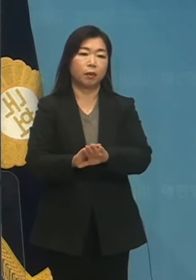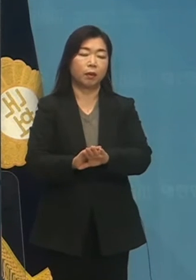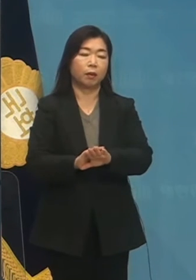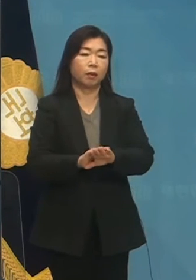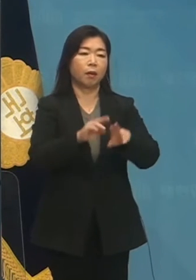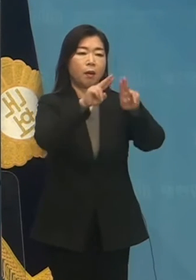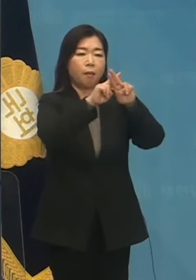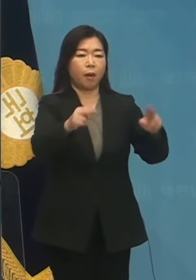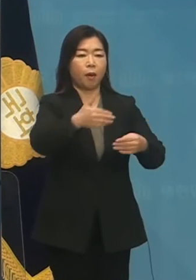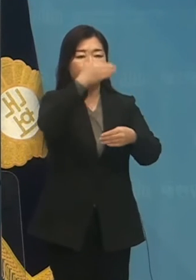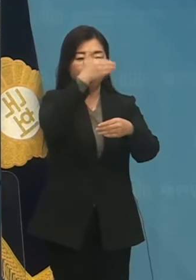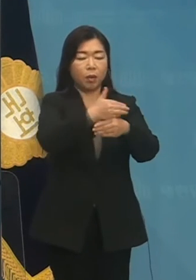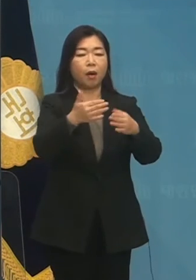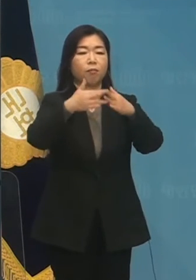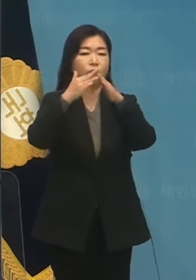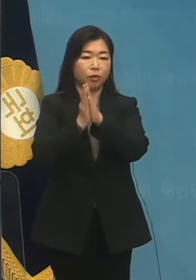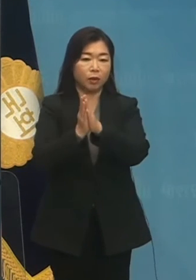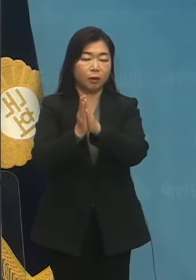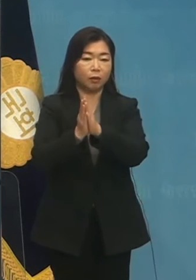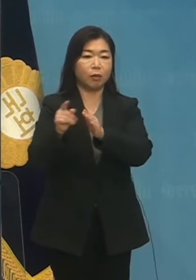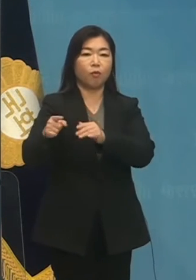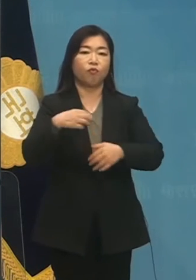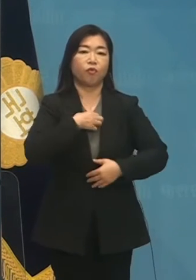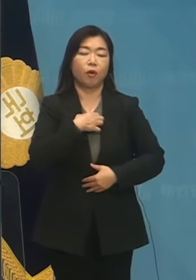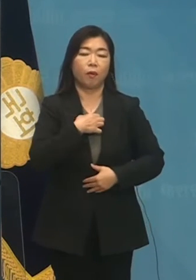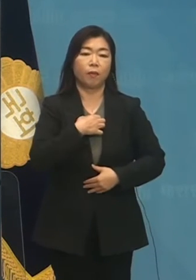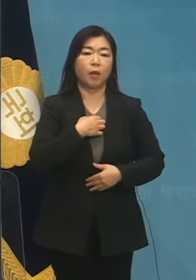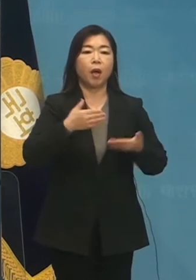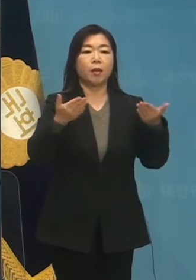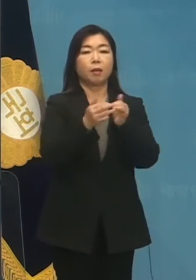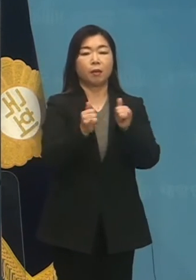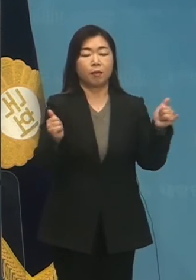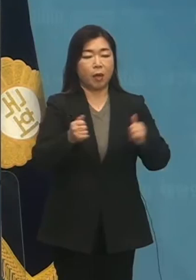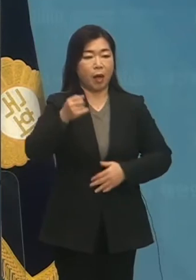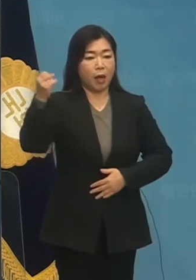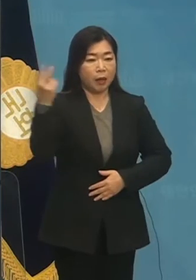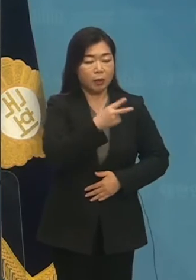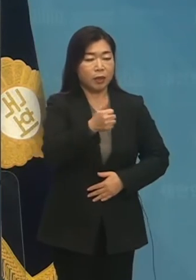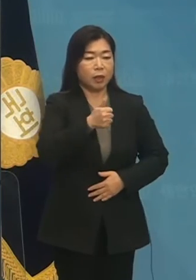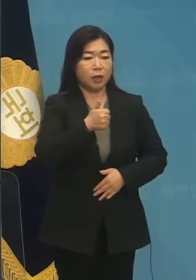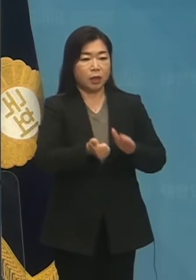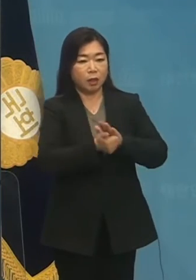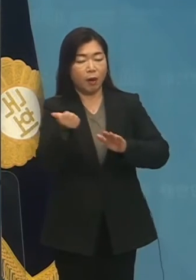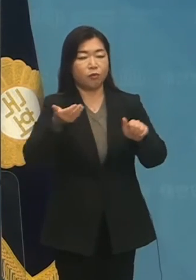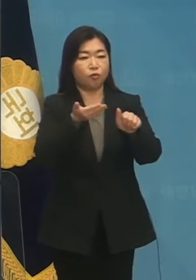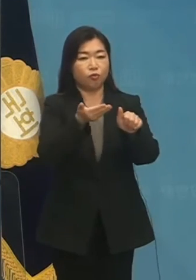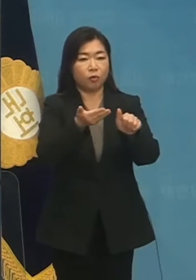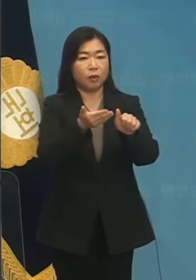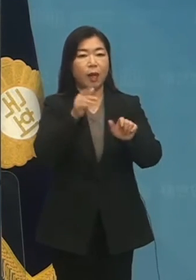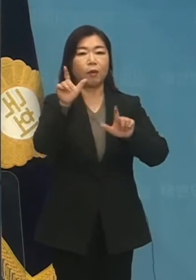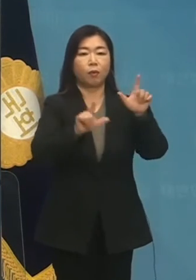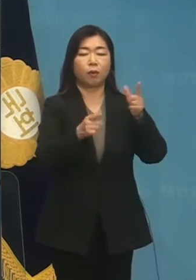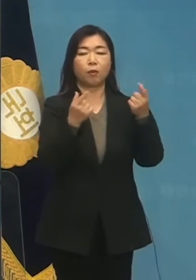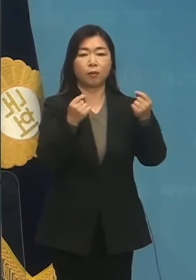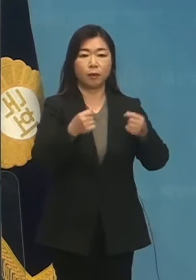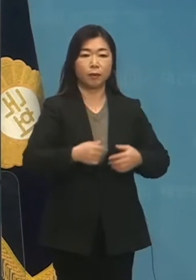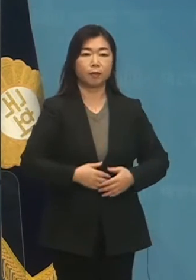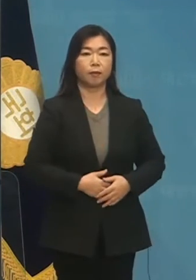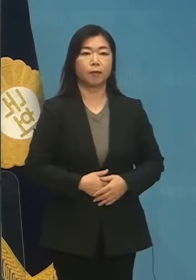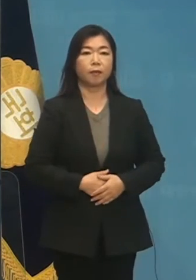폐업위기에 몰려있는 이들 업종 종사자들에게 다시 희망 고문만 한 셈입니다.